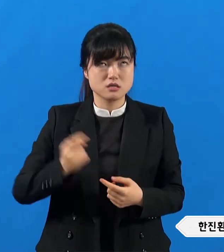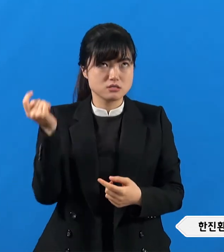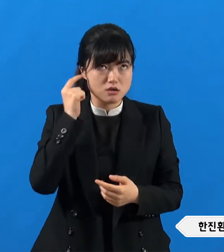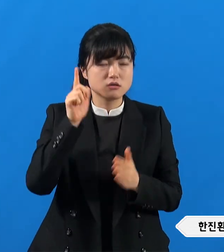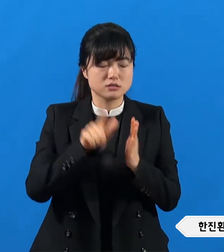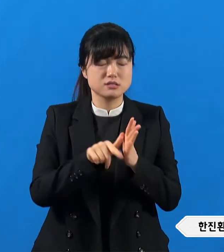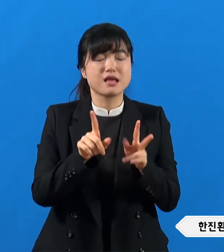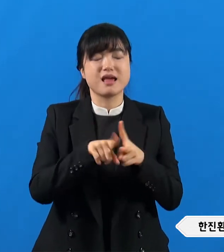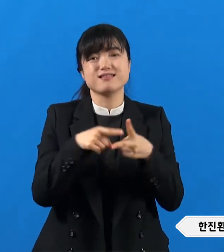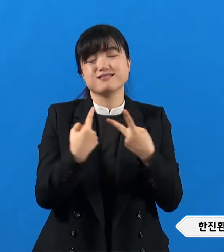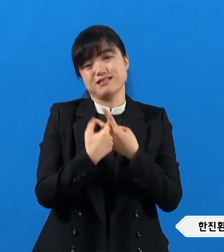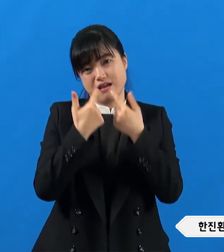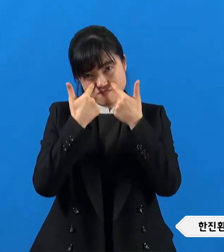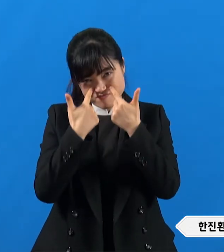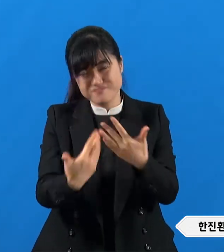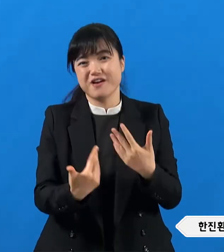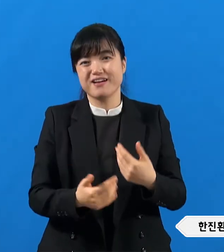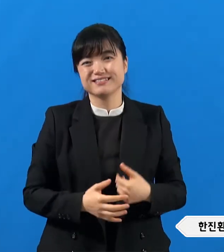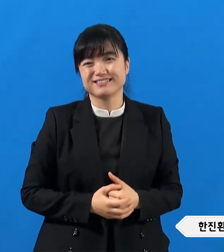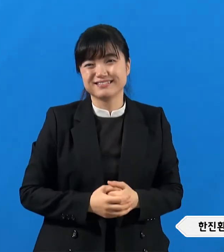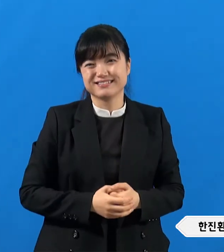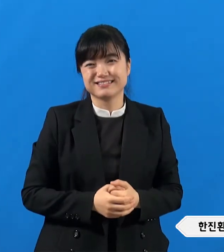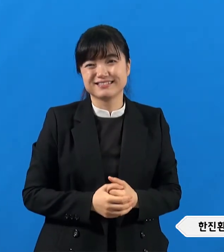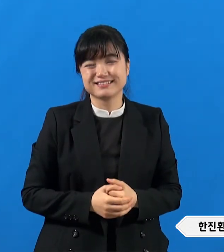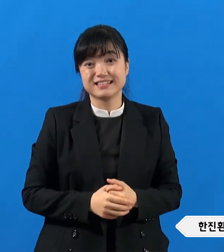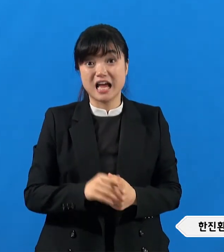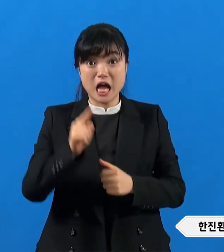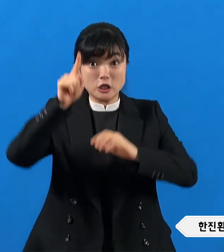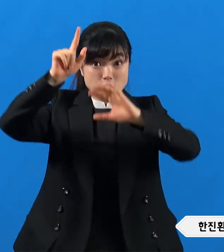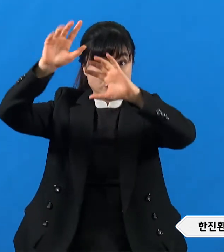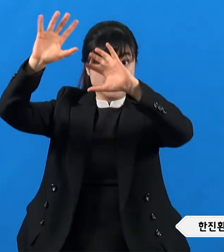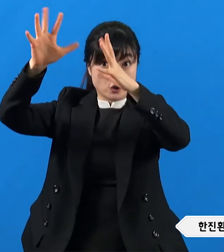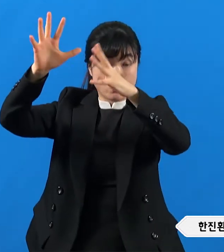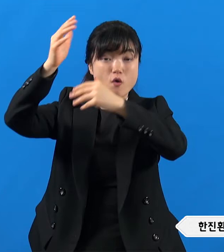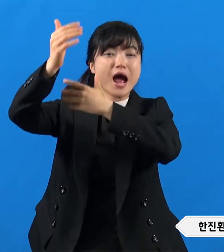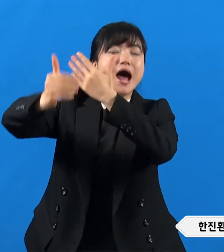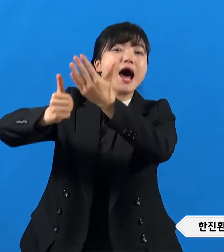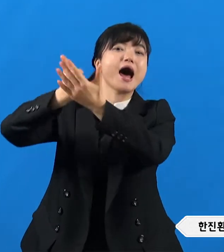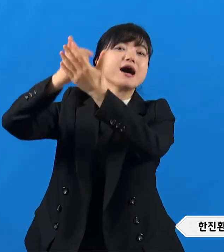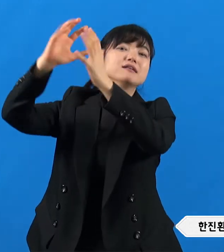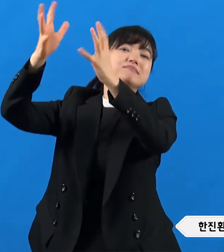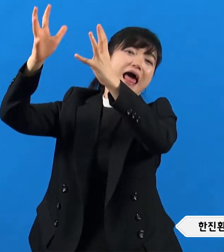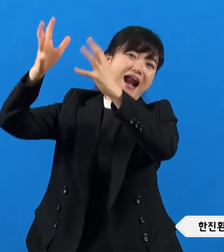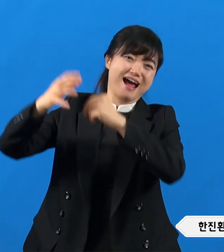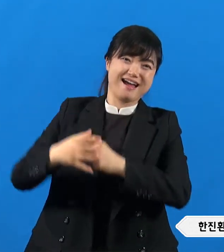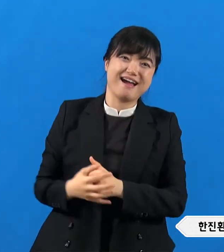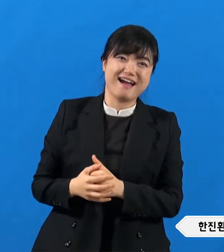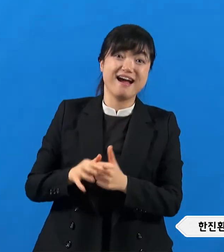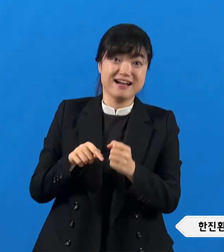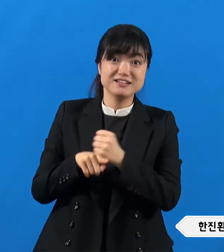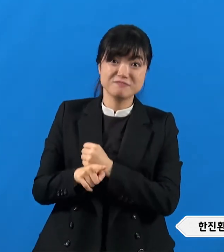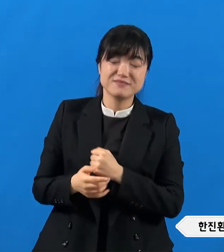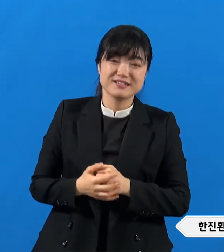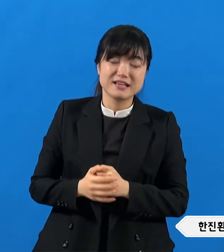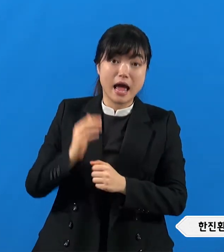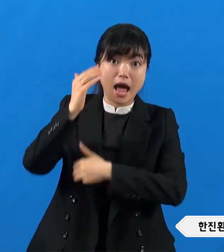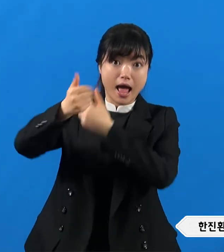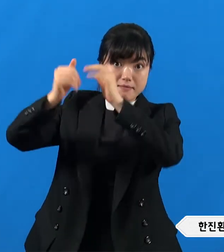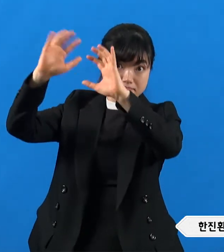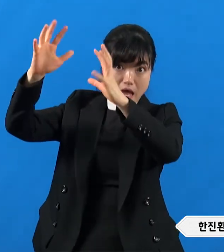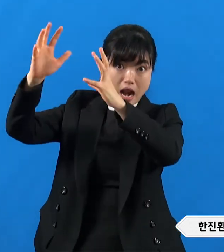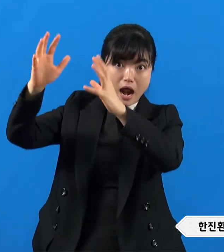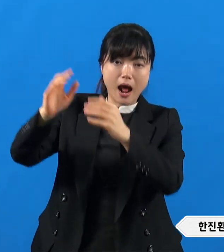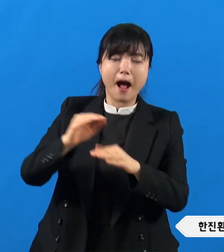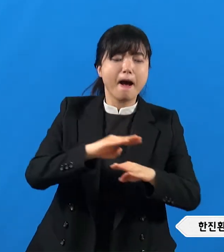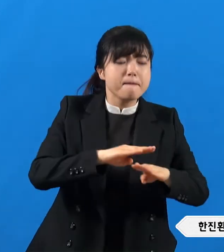것입니다. 자, 여기 천국은 하나님 나라를 가리킵니다. 하나님 나라가